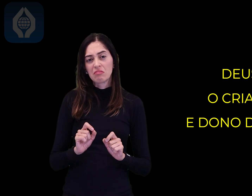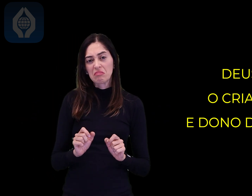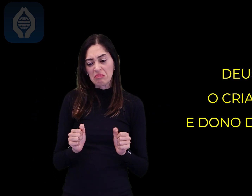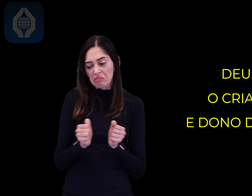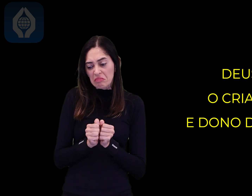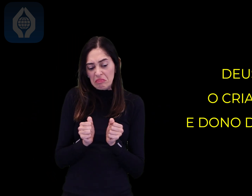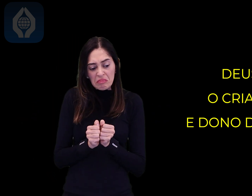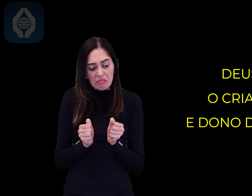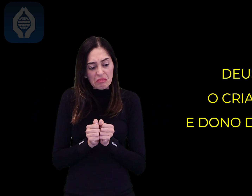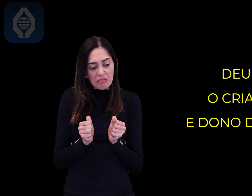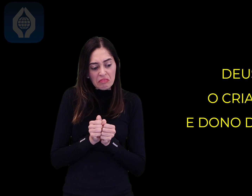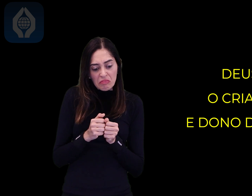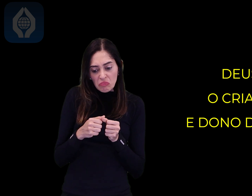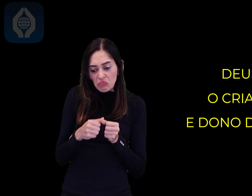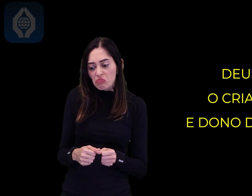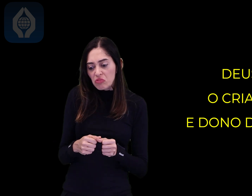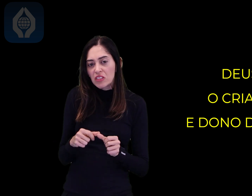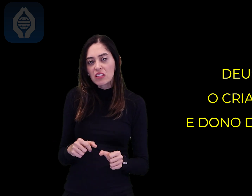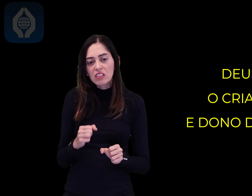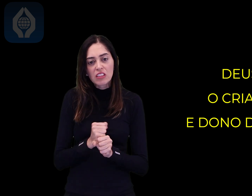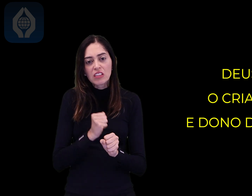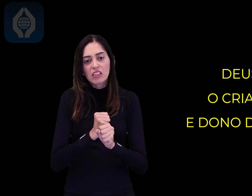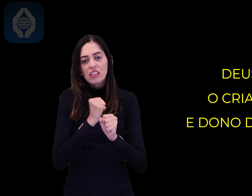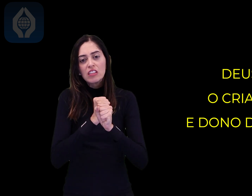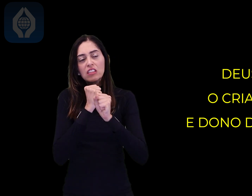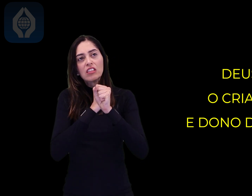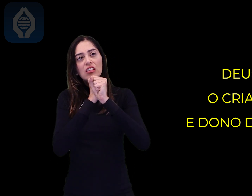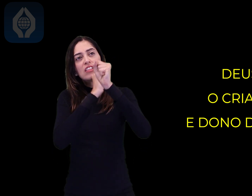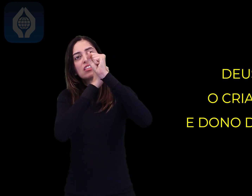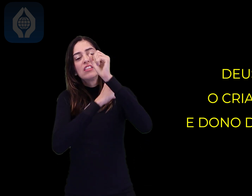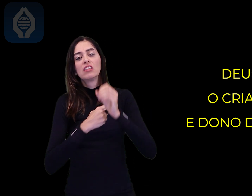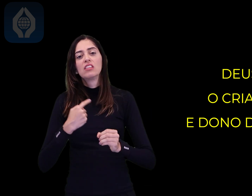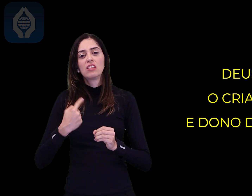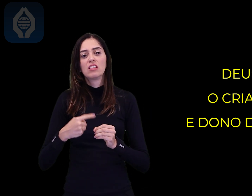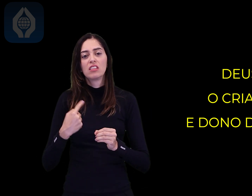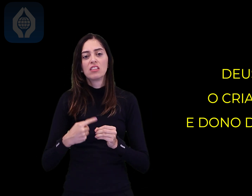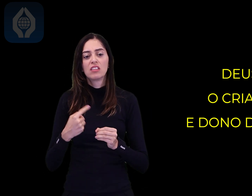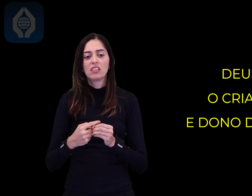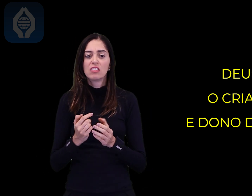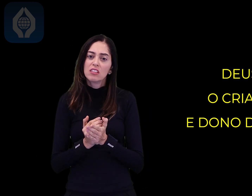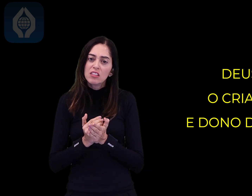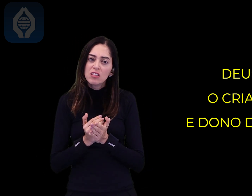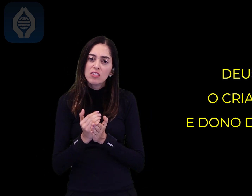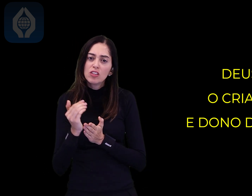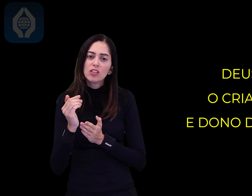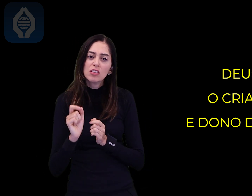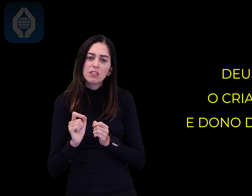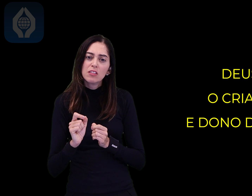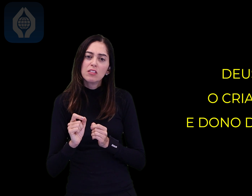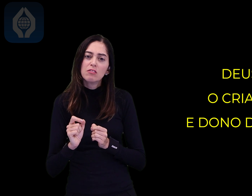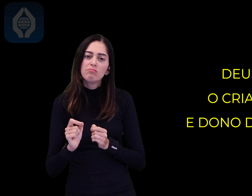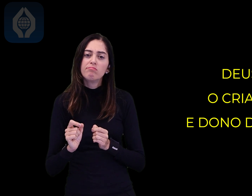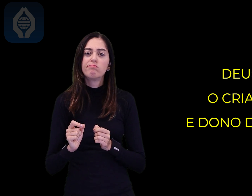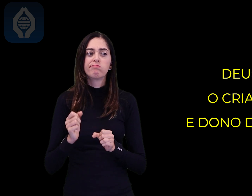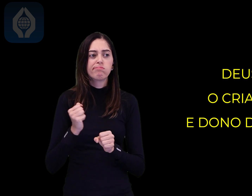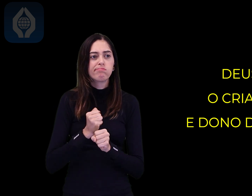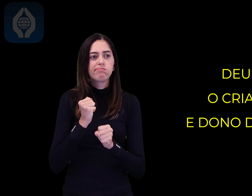lugar só, construíram uma cidade e começaram a construir uma grande e alta